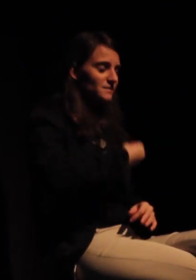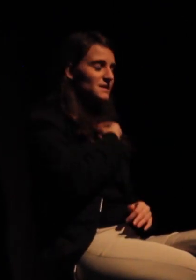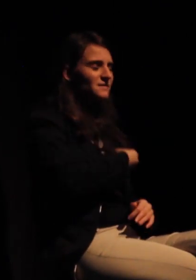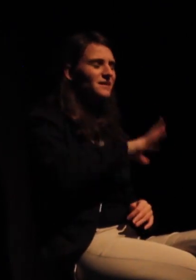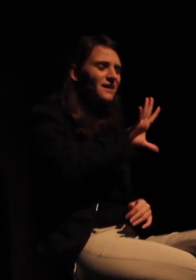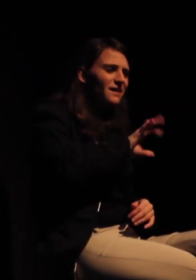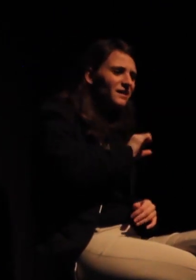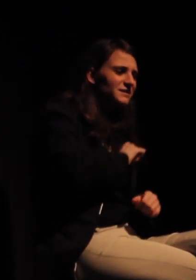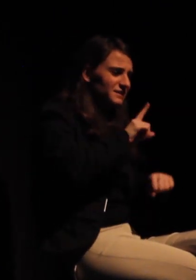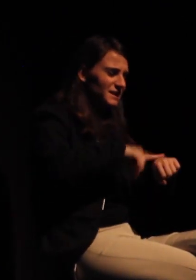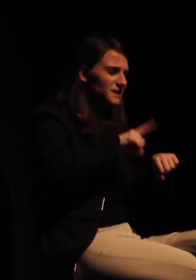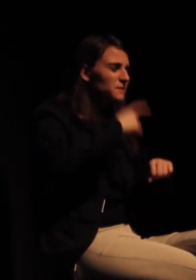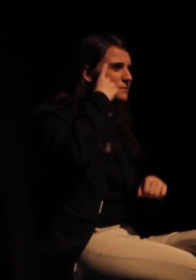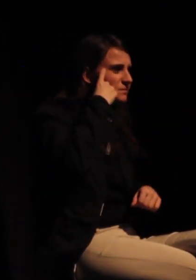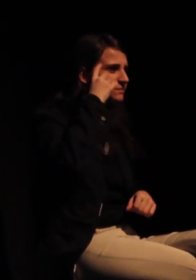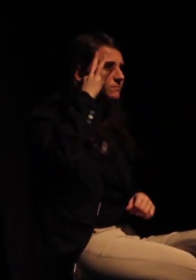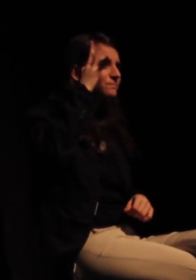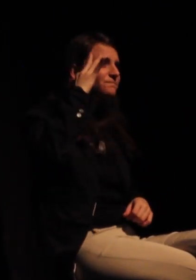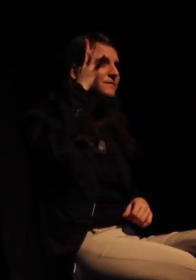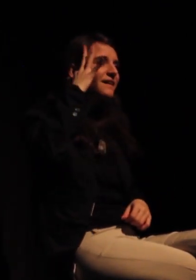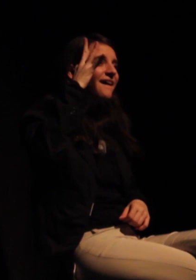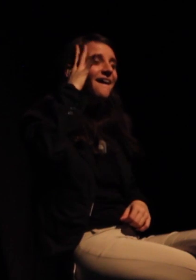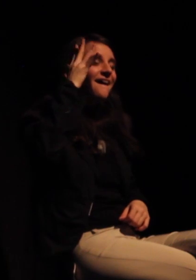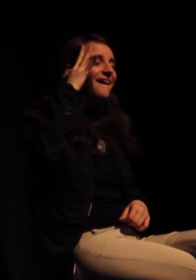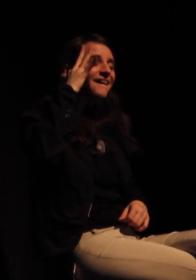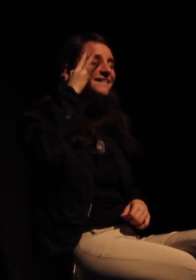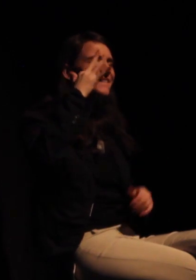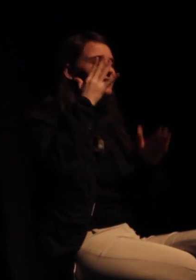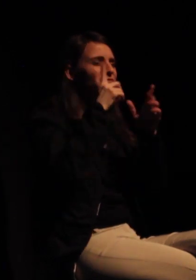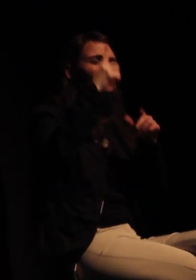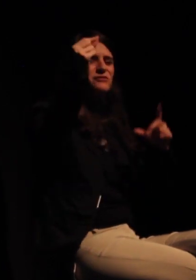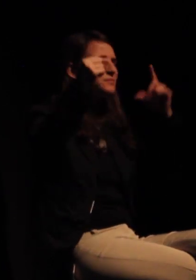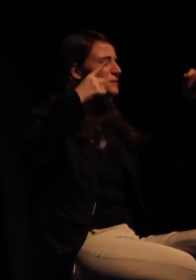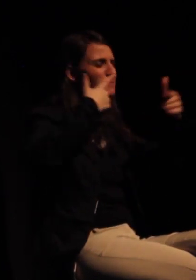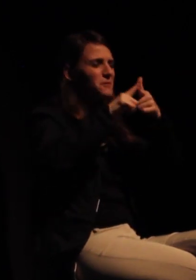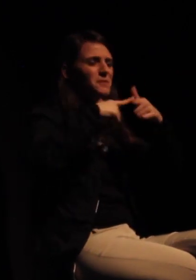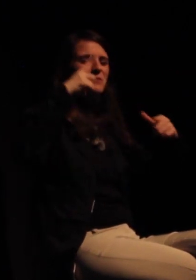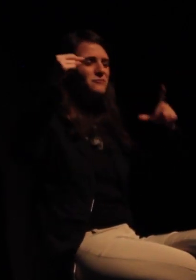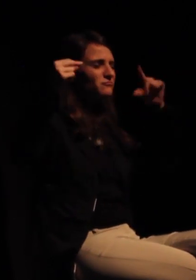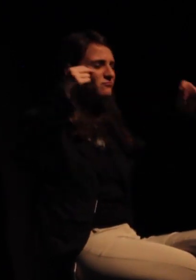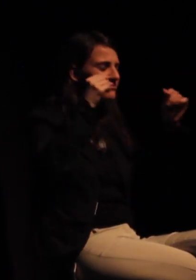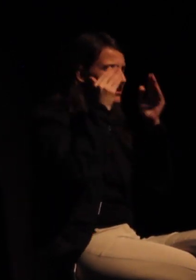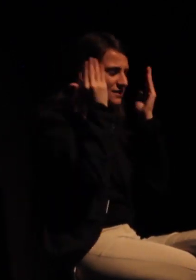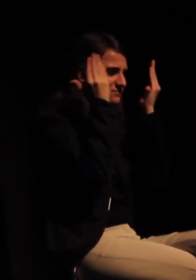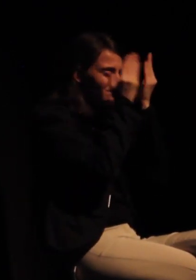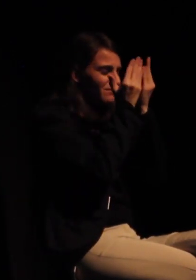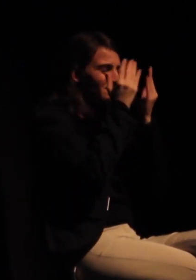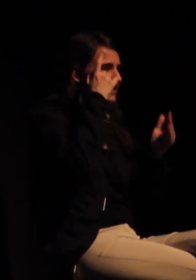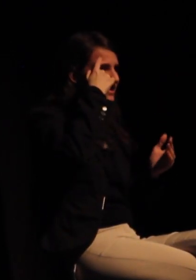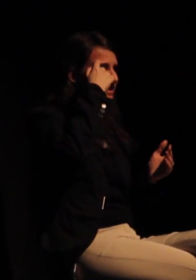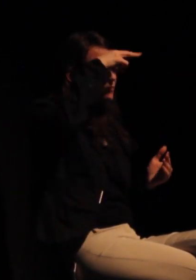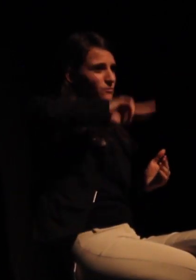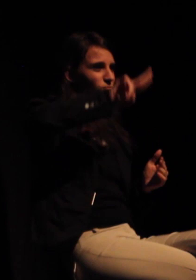grande, você tem sempre o que pensar, é sempre um refúgio para você fugir disso que está aqui, e para você usar o que está